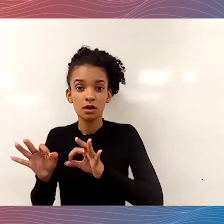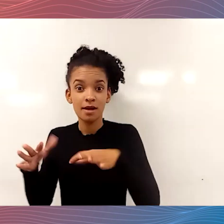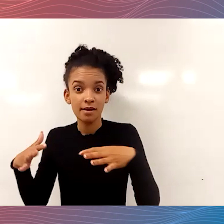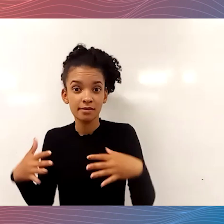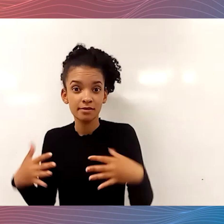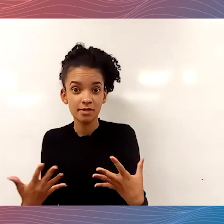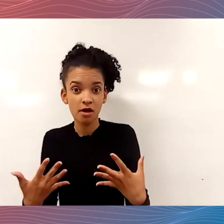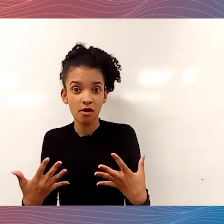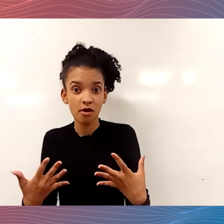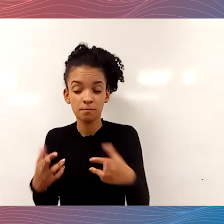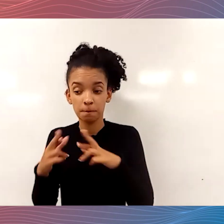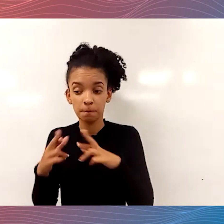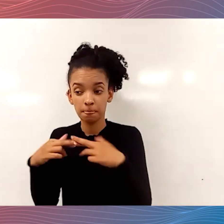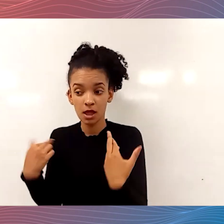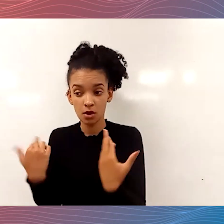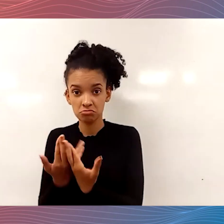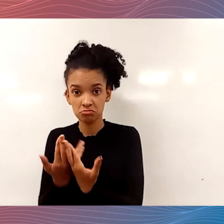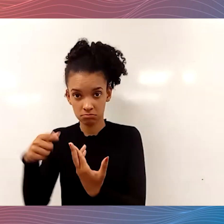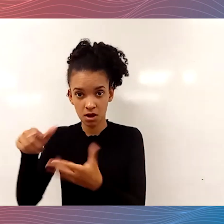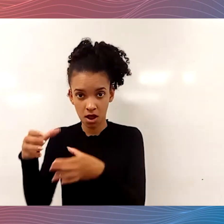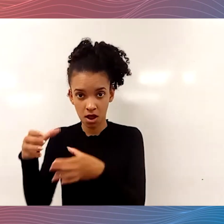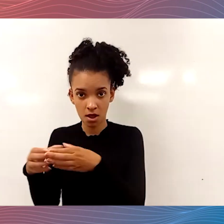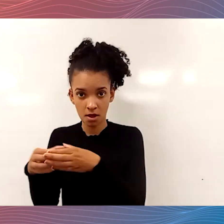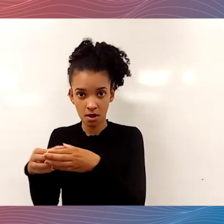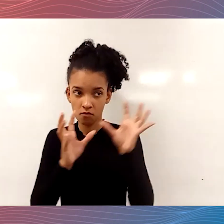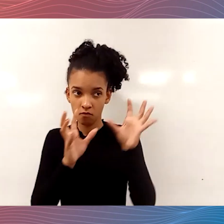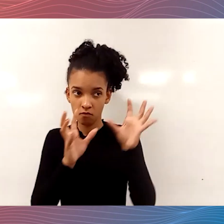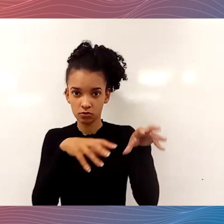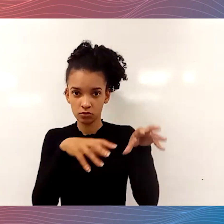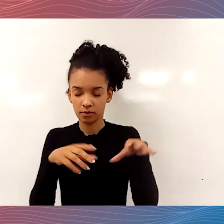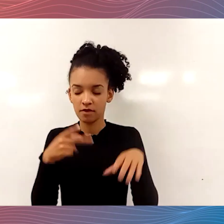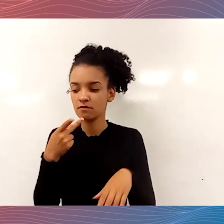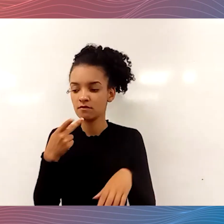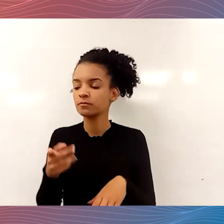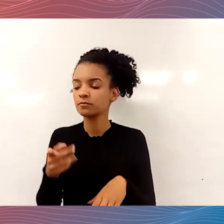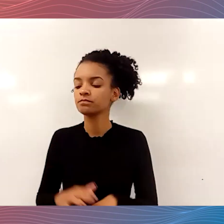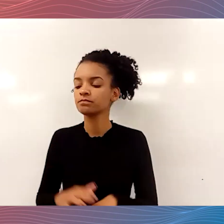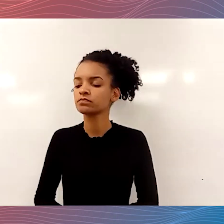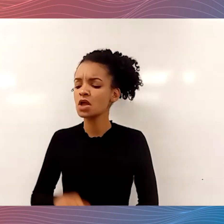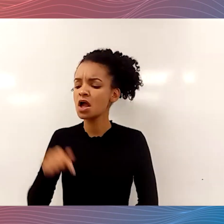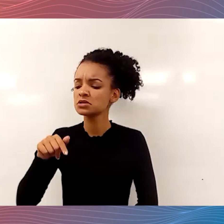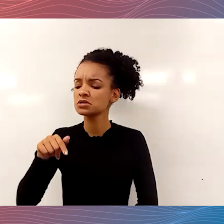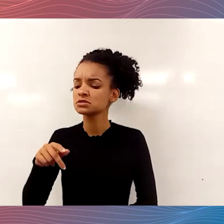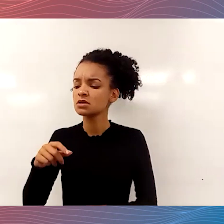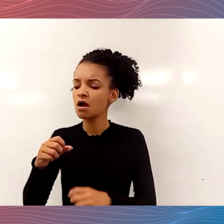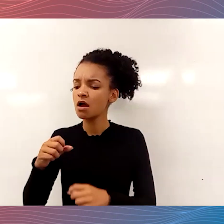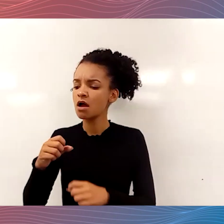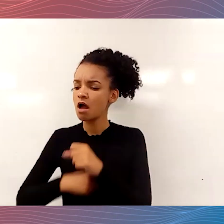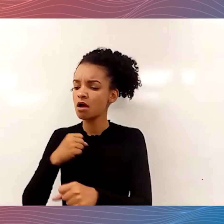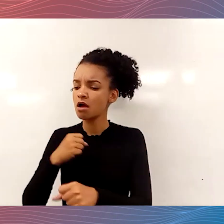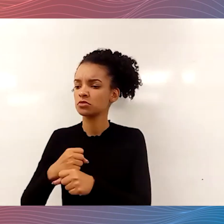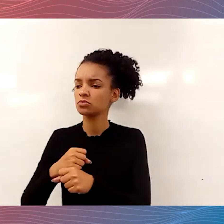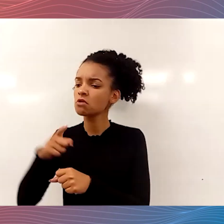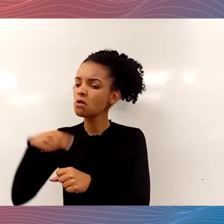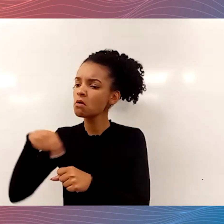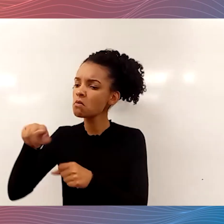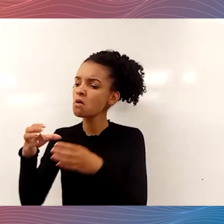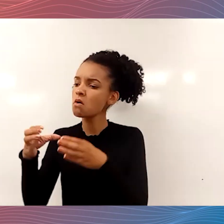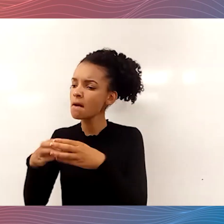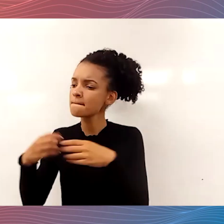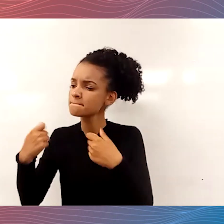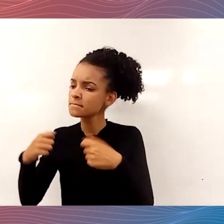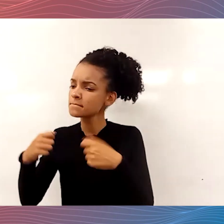eles, esse ano o time todo tem que se comprometer, não só